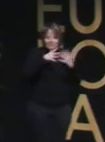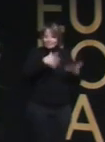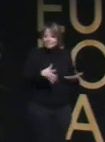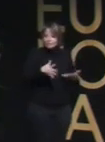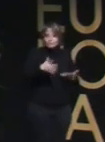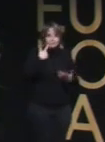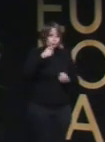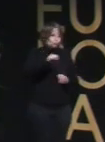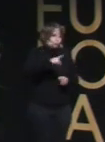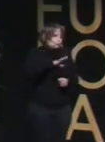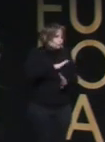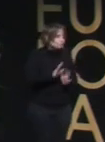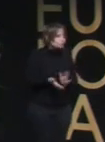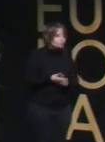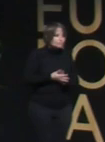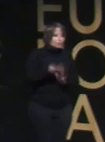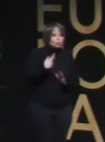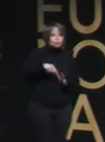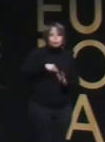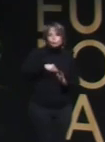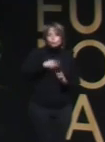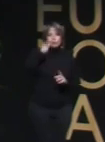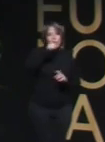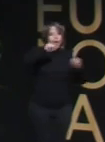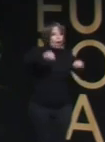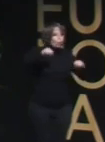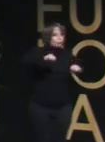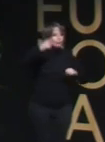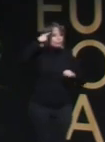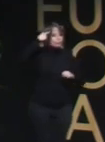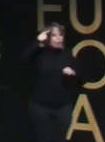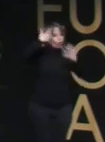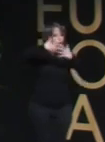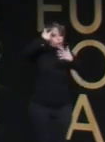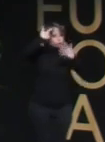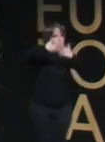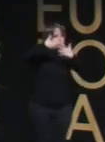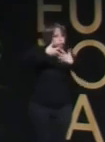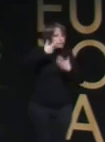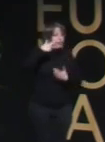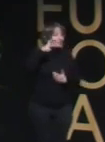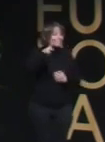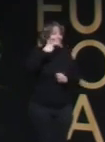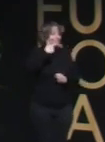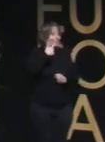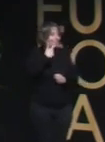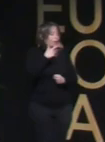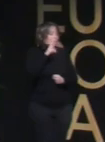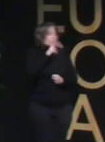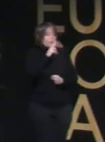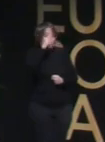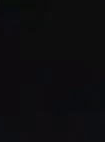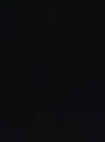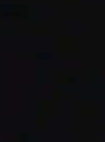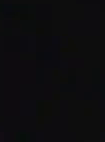estamos jodidos, ¿vale? Somos muy predecibles los adultos. Tenemos muchas cosas en la cabeza, ¿no? Había un chiste muy malo que decía, mamá, papá, ¿tiene